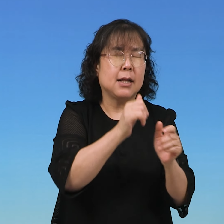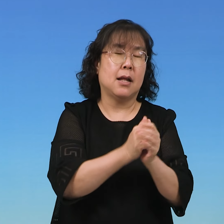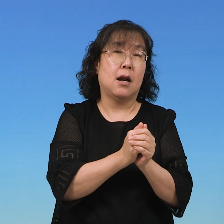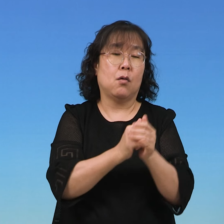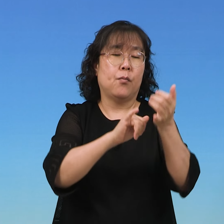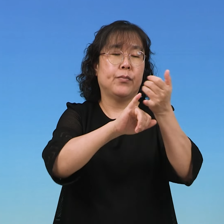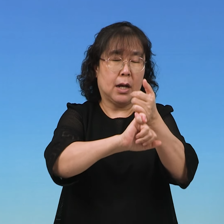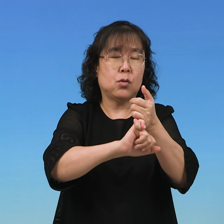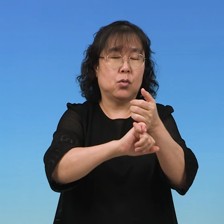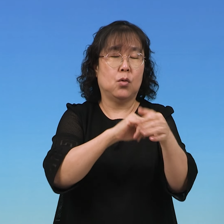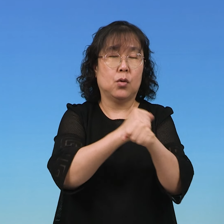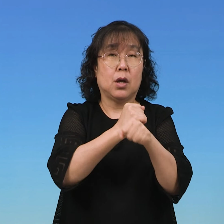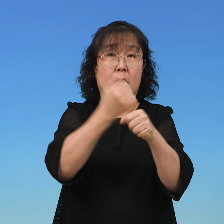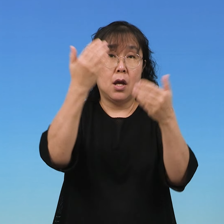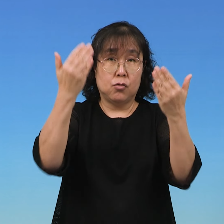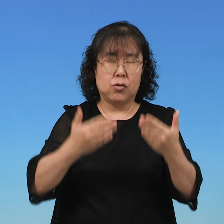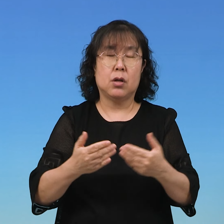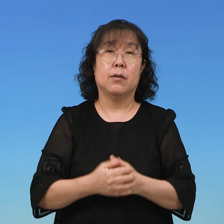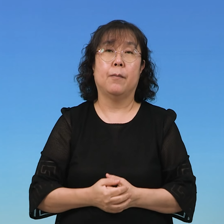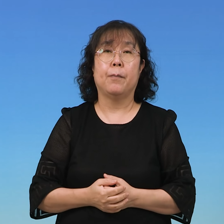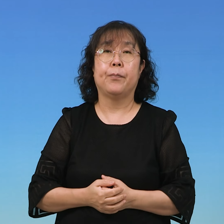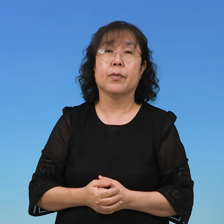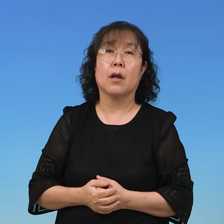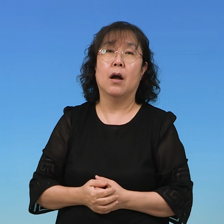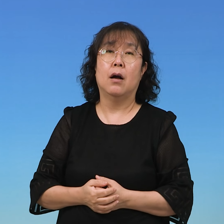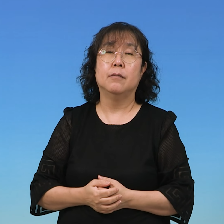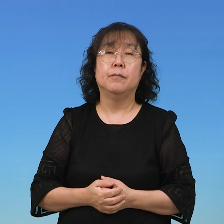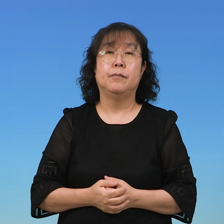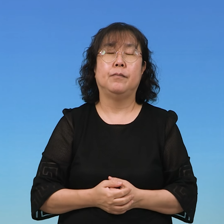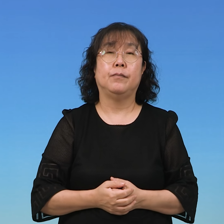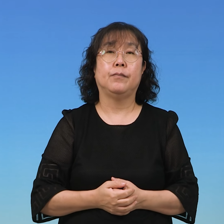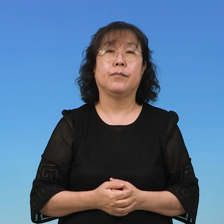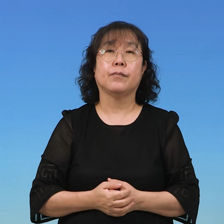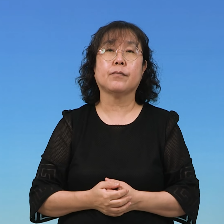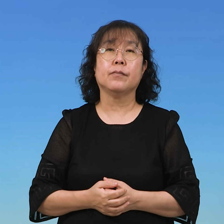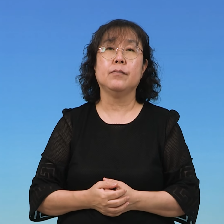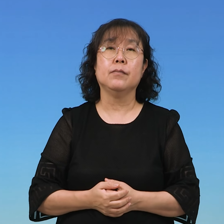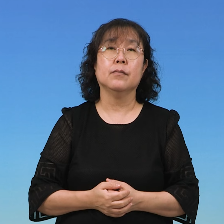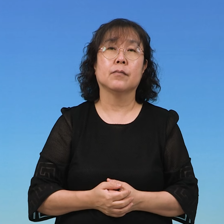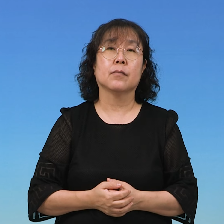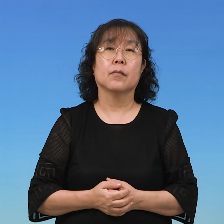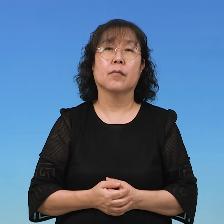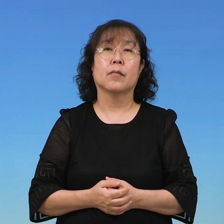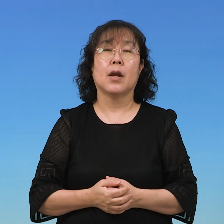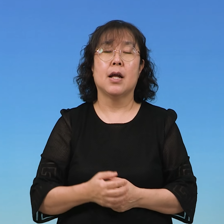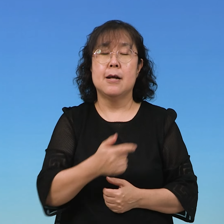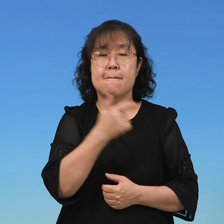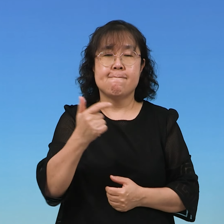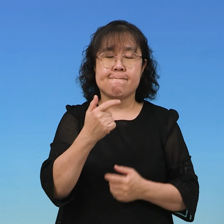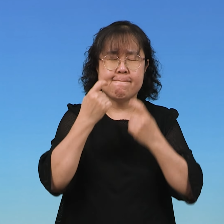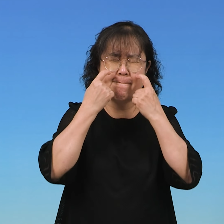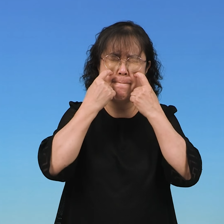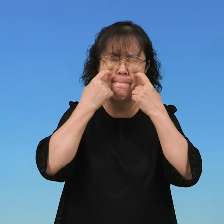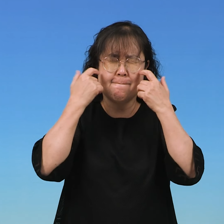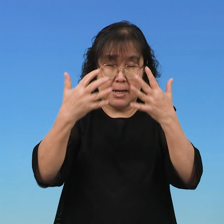모든 것들로부터 지금 다 고립이 되고 단절이 된 그 상황에도 여전히 나는 너와 함께 하고 있다. 이게